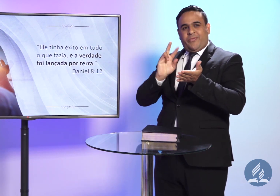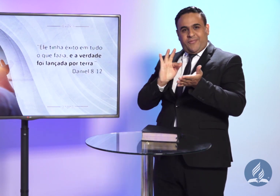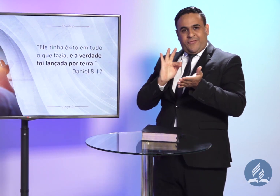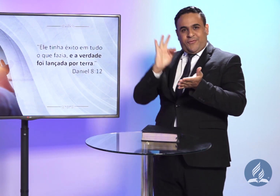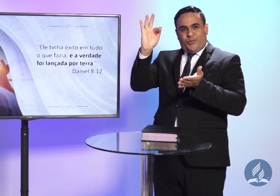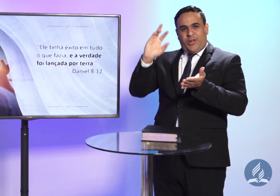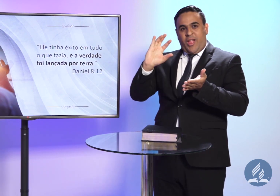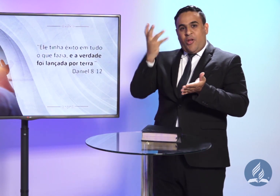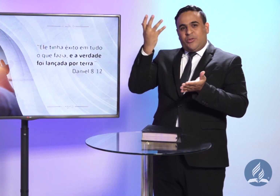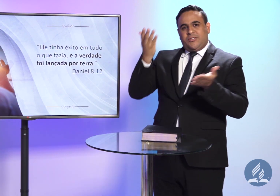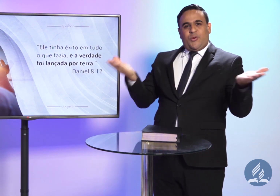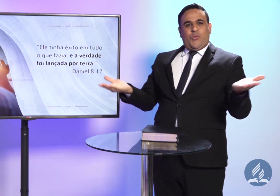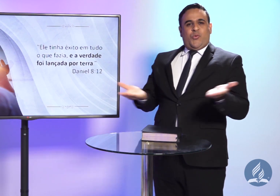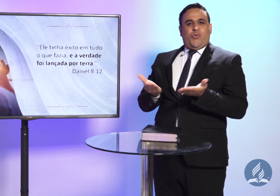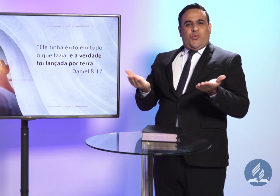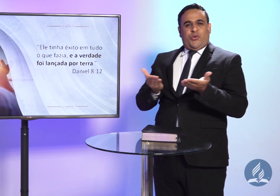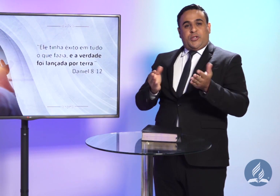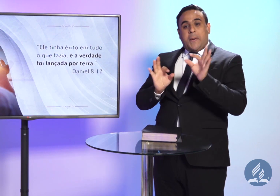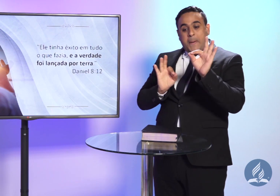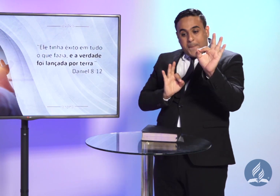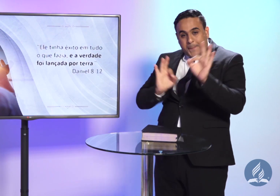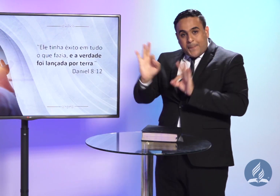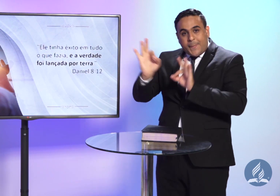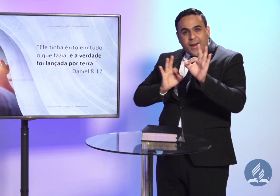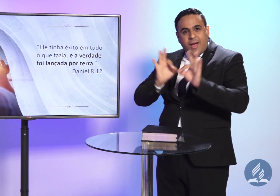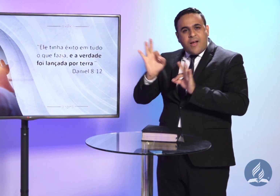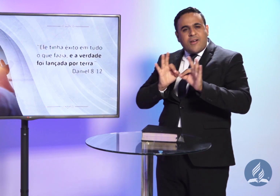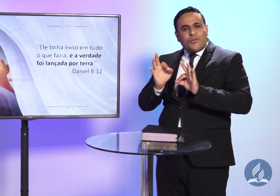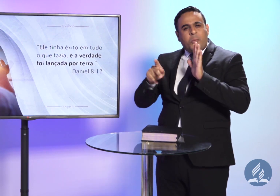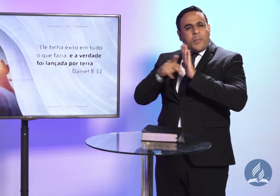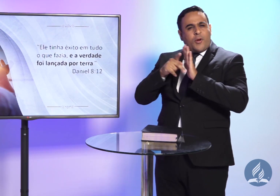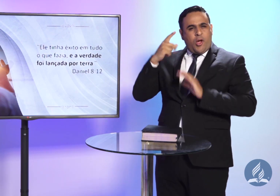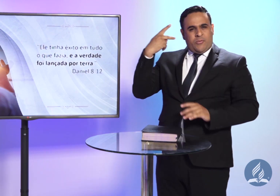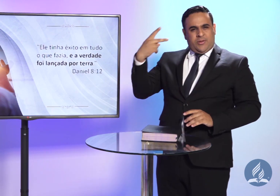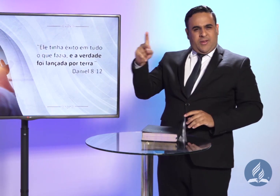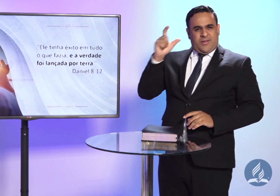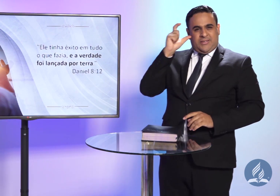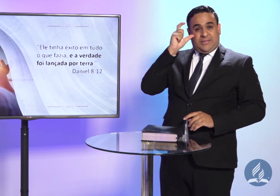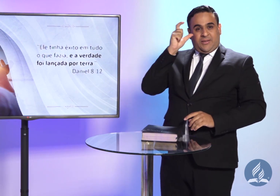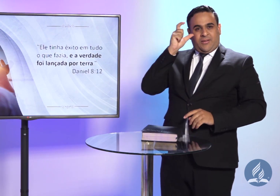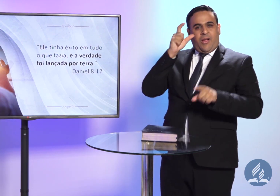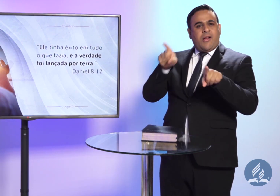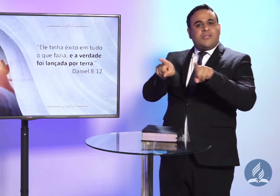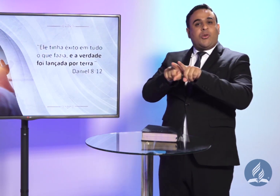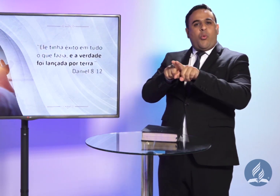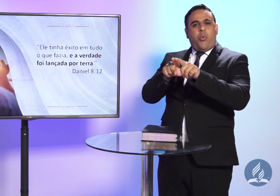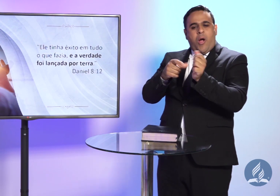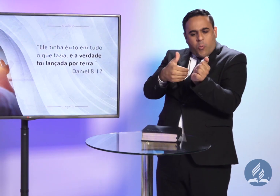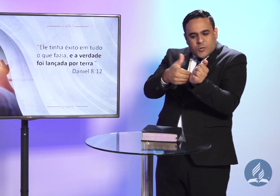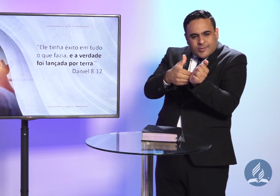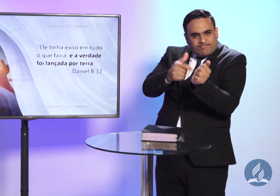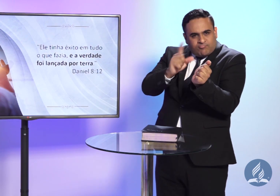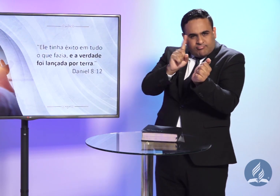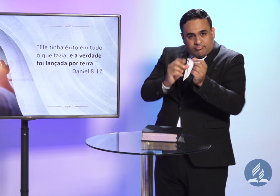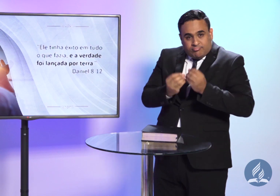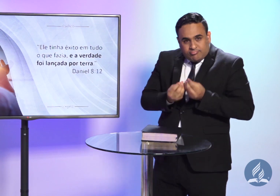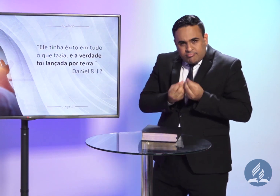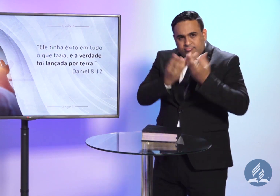por terra. E na época de Daniel foi profetizado que isso aconteceria no futuro. Como